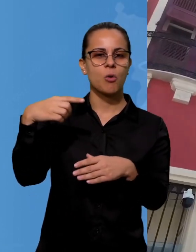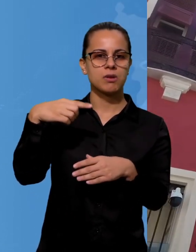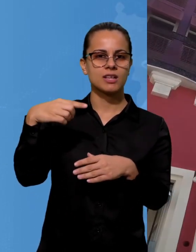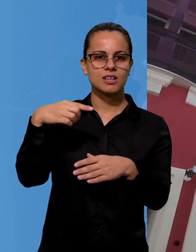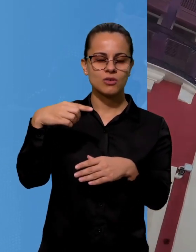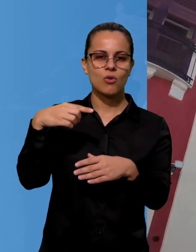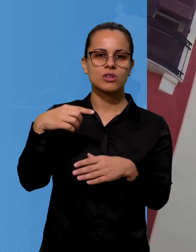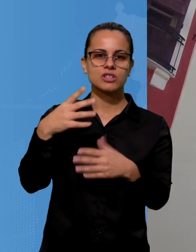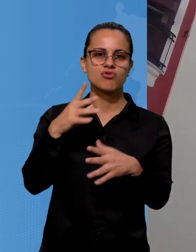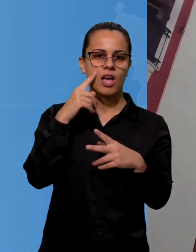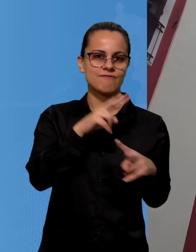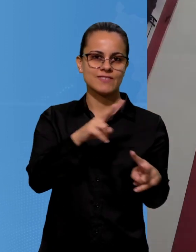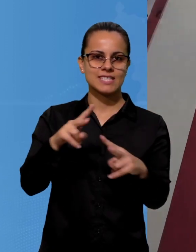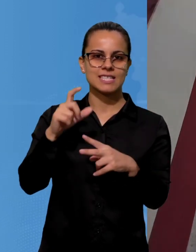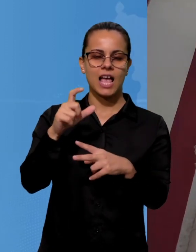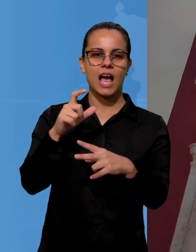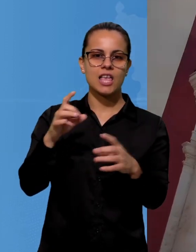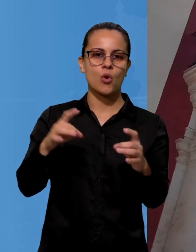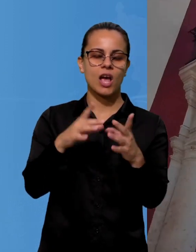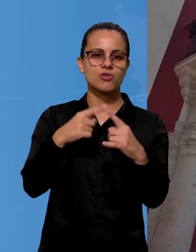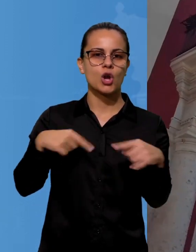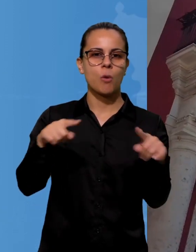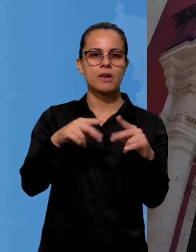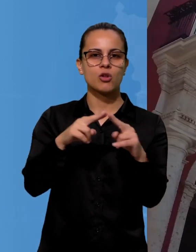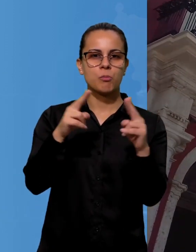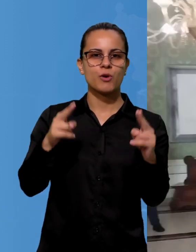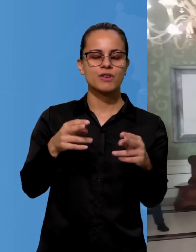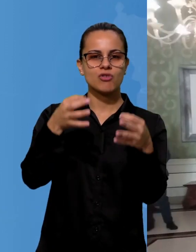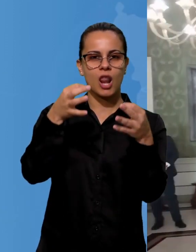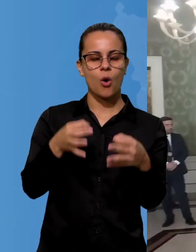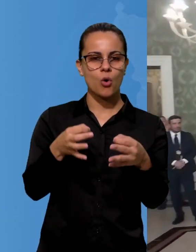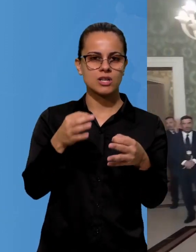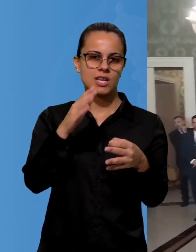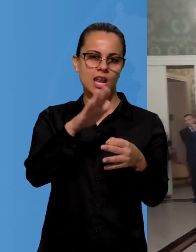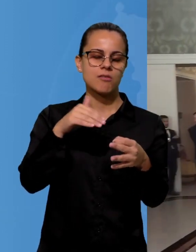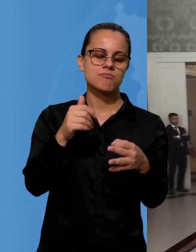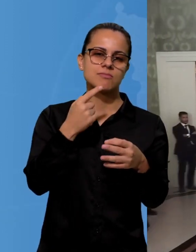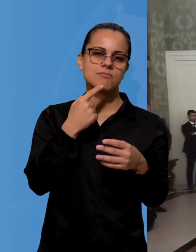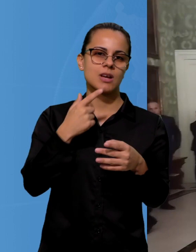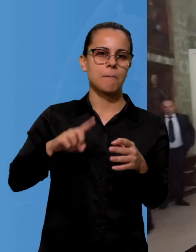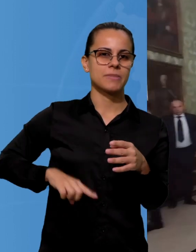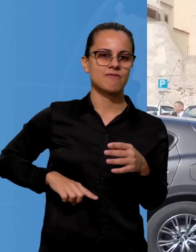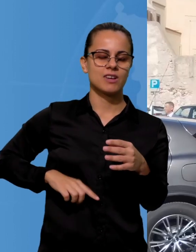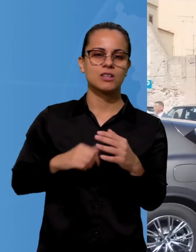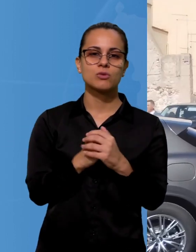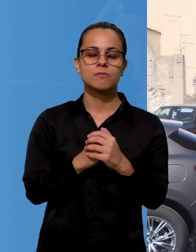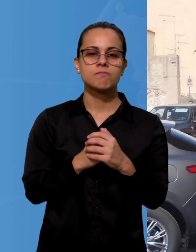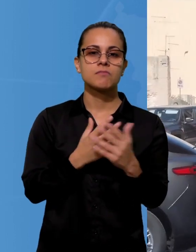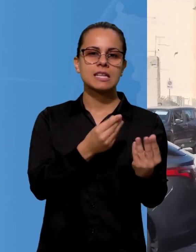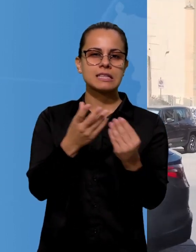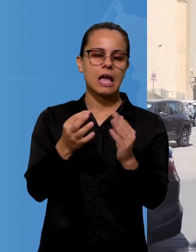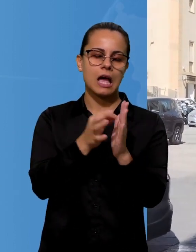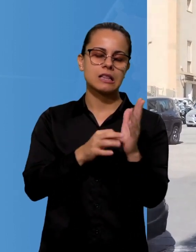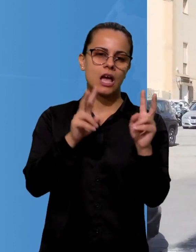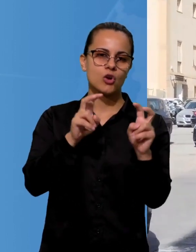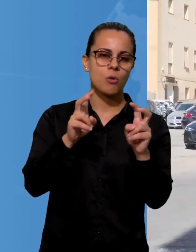oggi in visita a Cagliari in occasione del Comitato Provinciale per l'Ordine alla Sicurezza Pubblica, convocato dal prefetto. Tanti temi toccati, tra